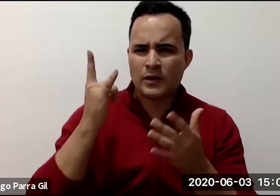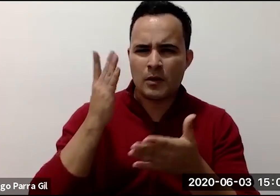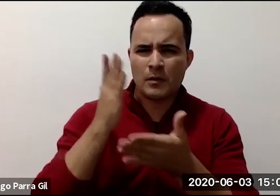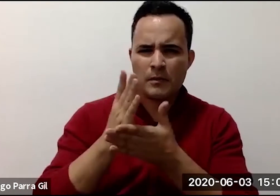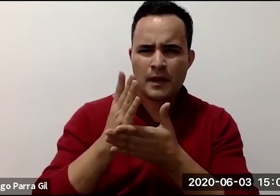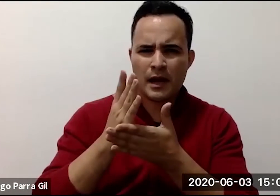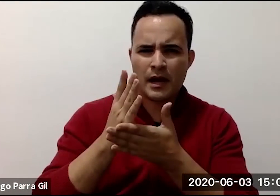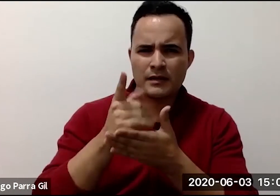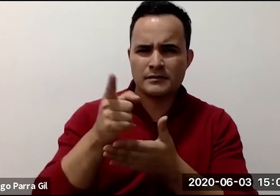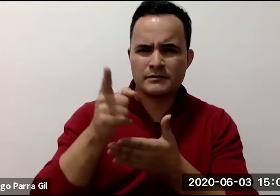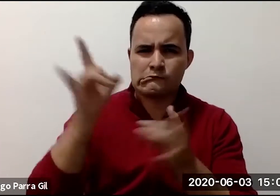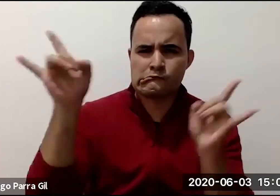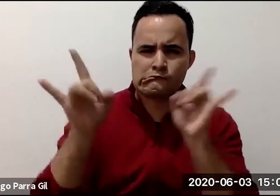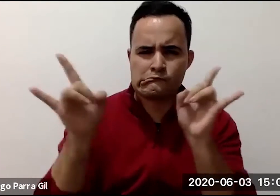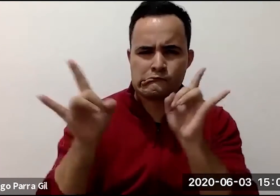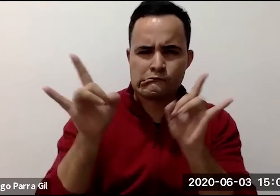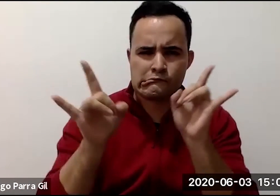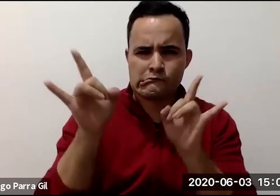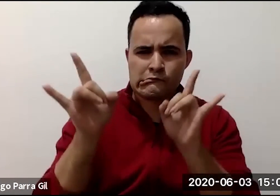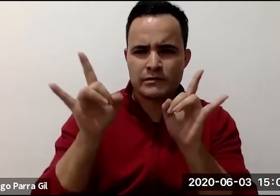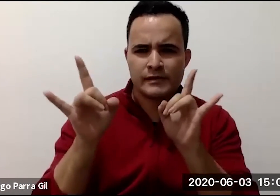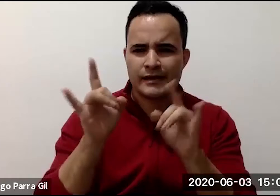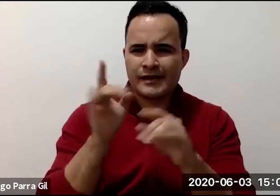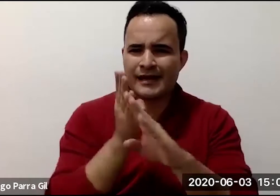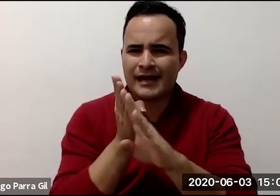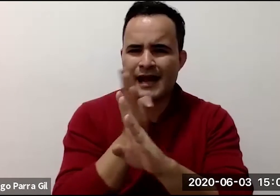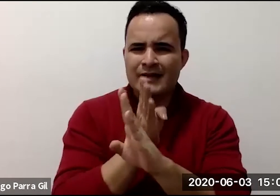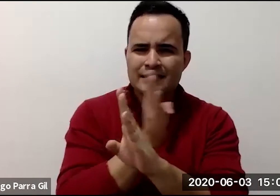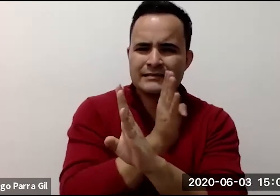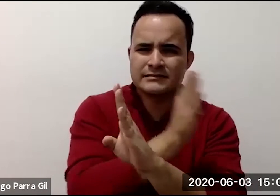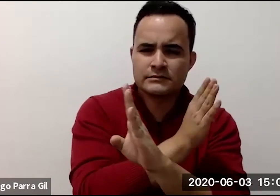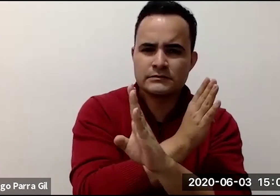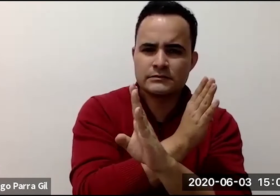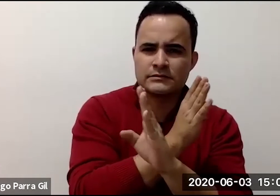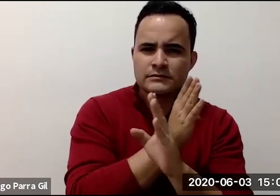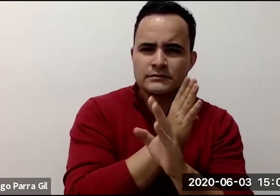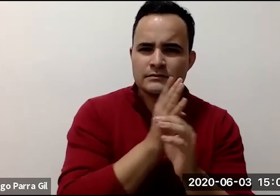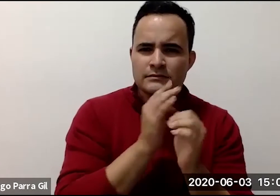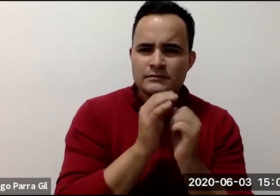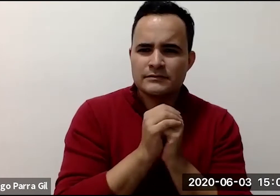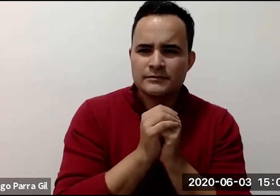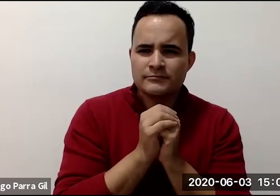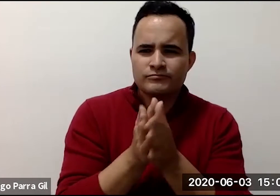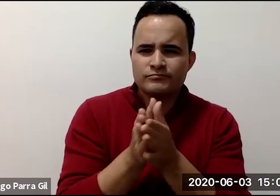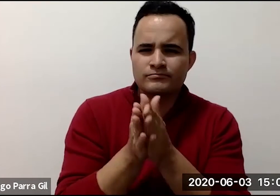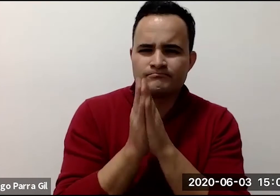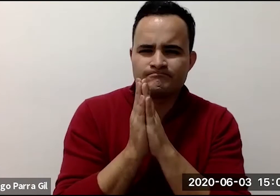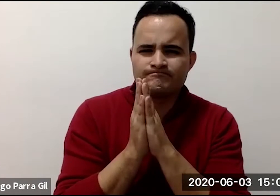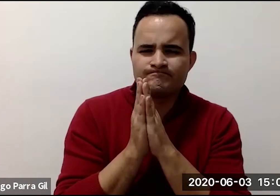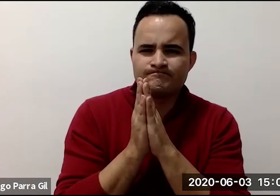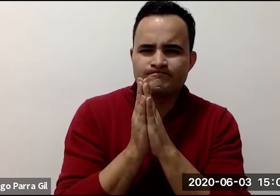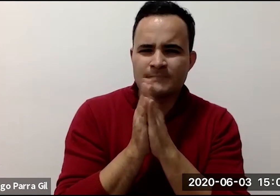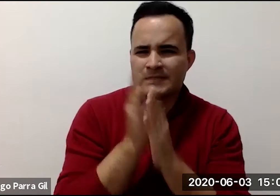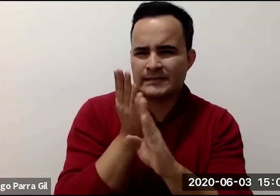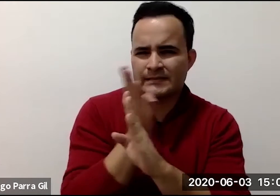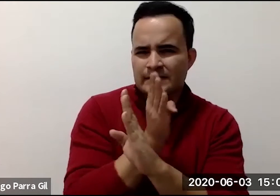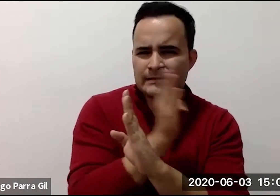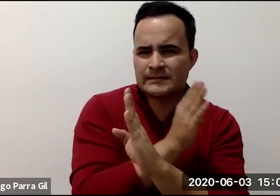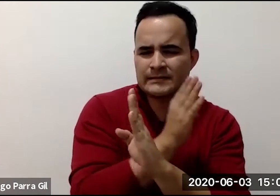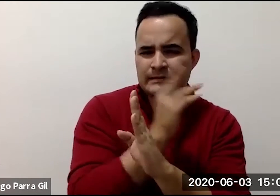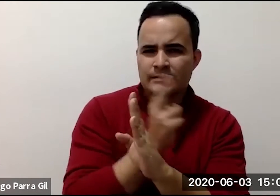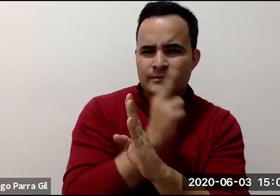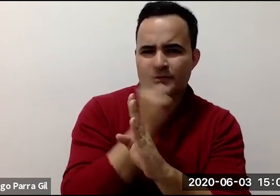tu señal y no comprendimos como la última parte. Entonces, por si puedes repetir, por favor. Muchas gracias.